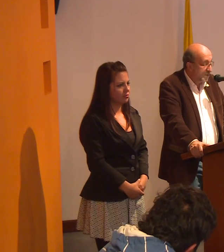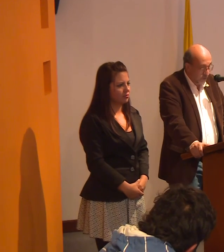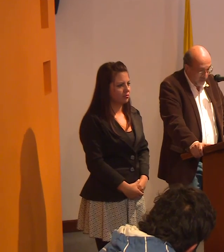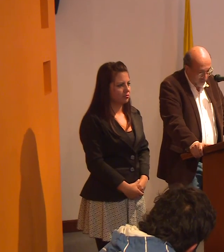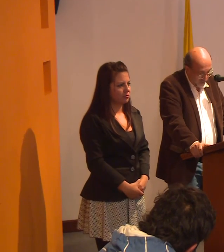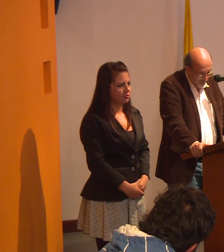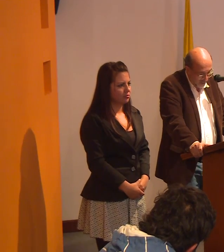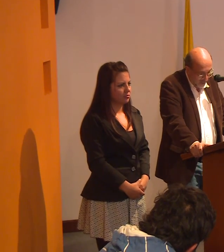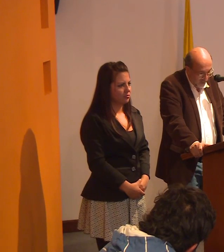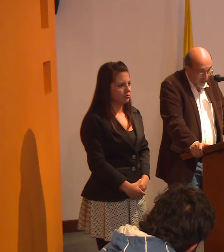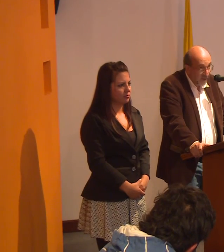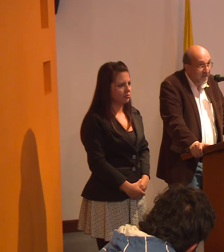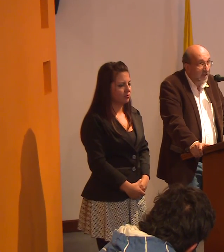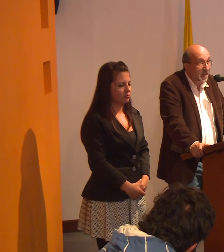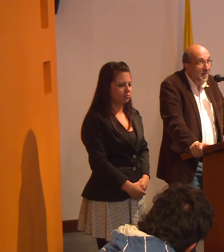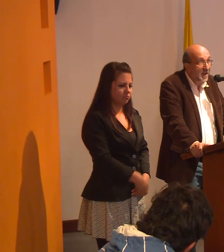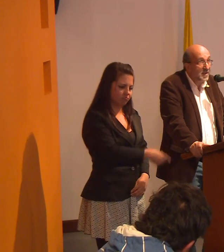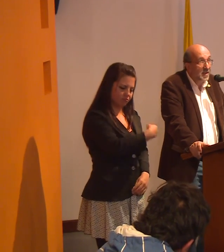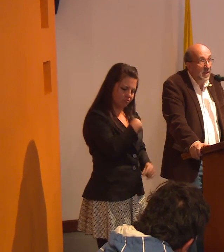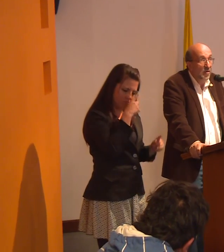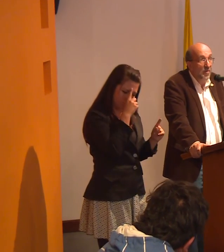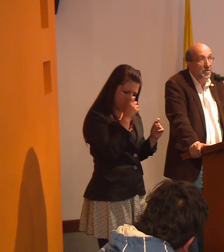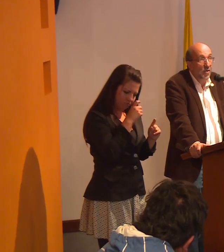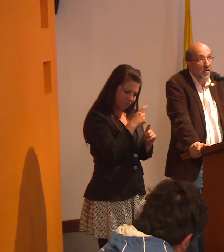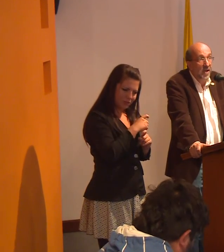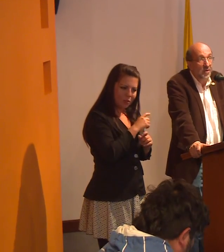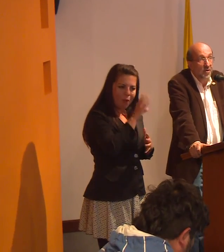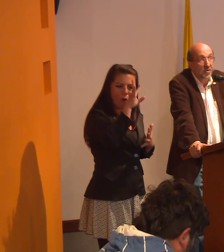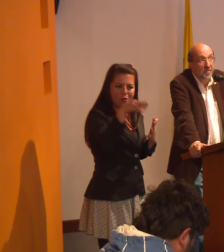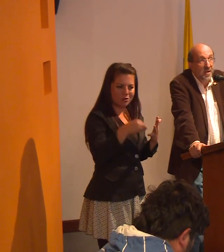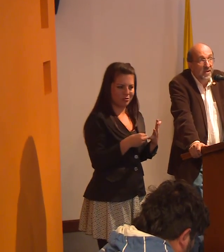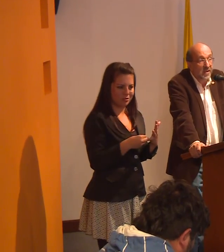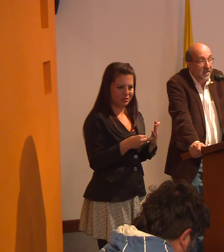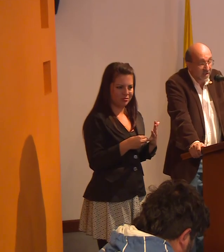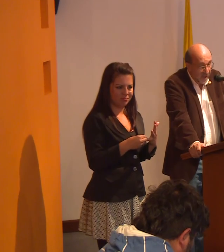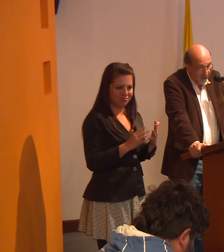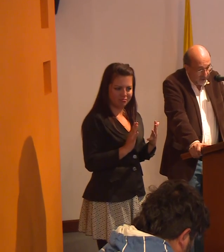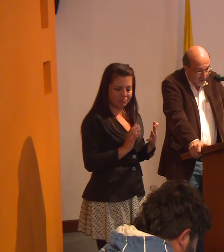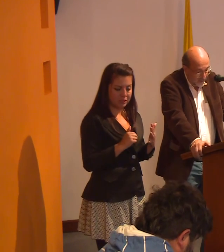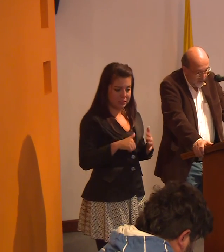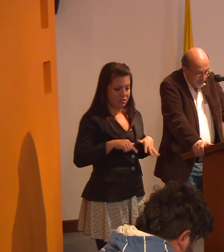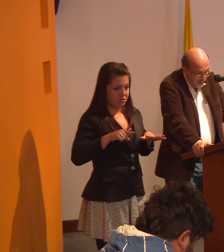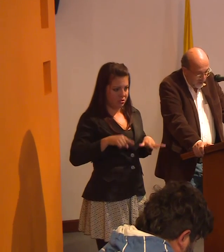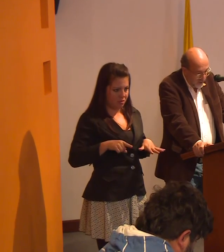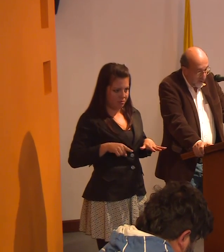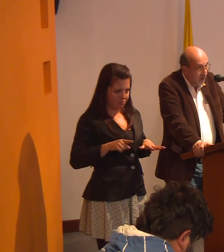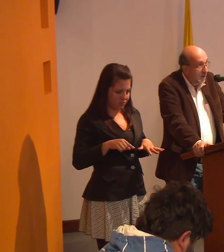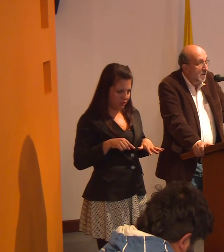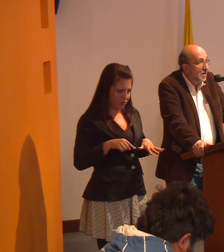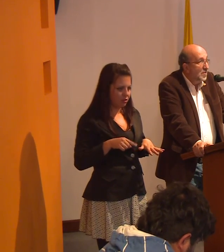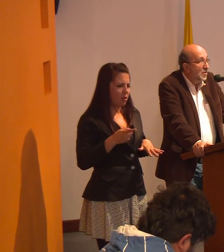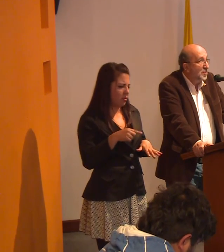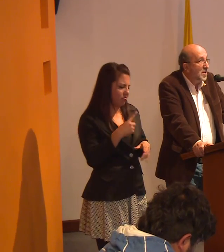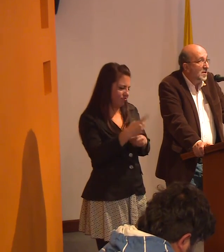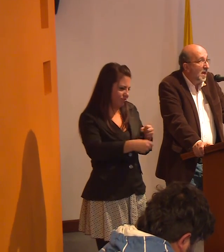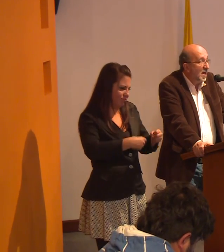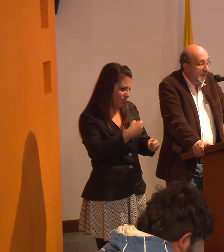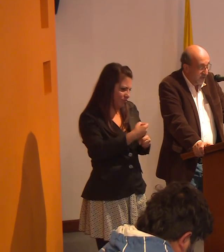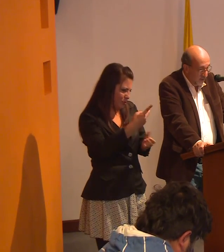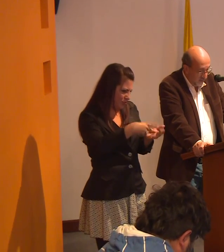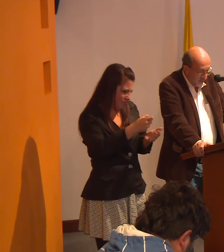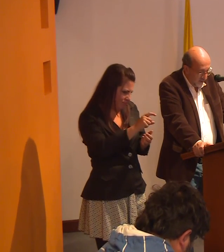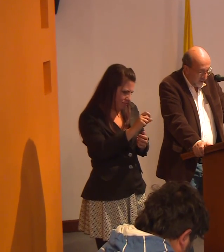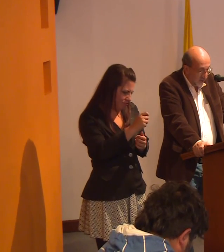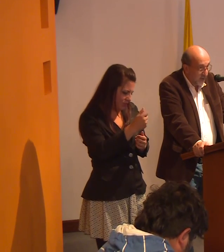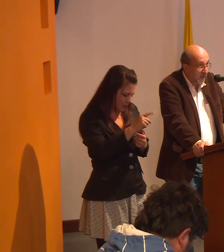Concluimos que este semestre, como todo el año 2016, nos